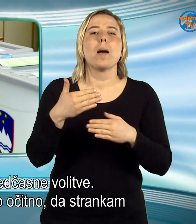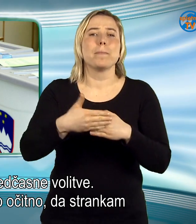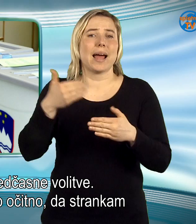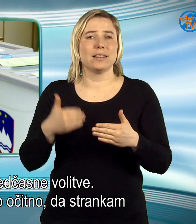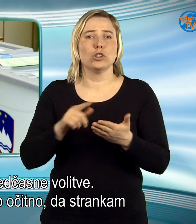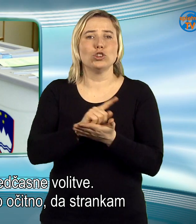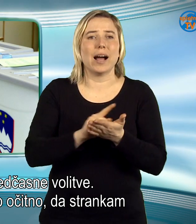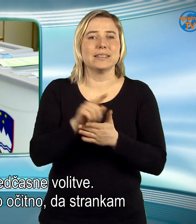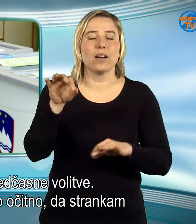volitve.